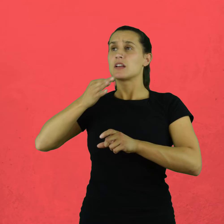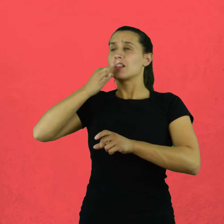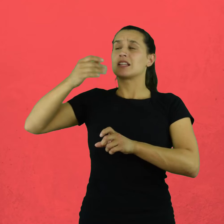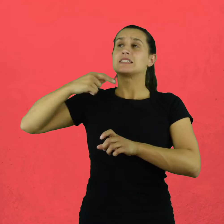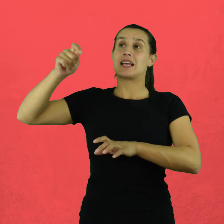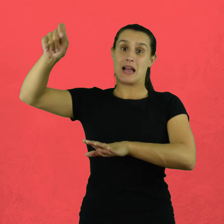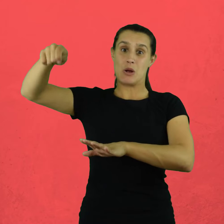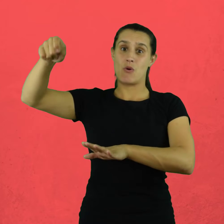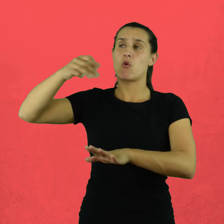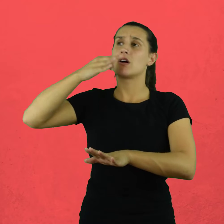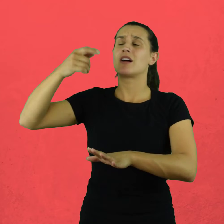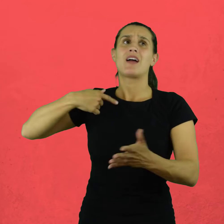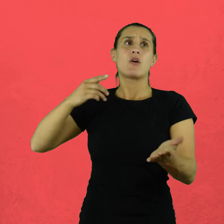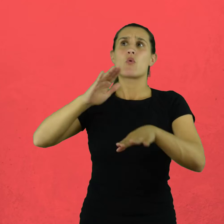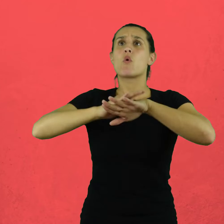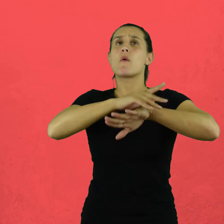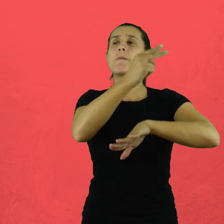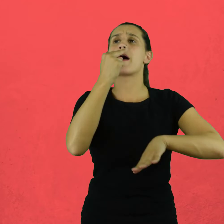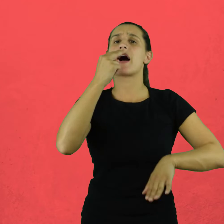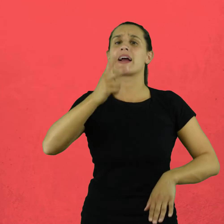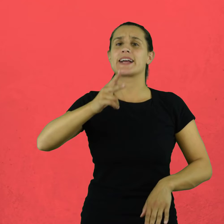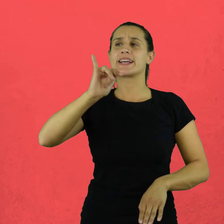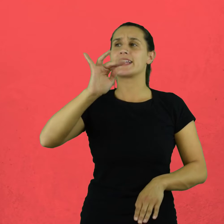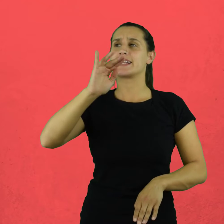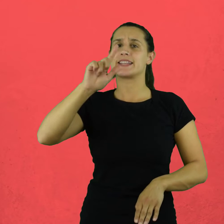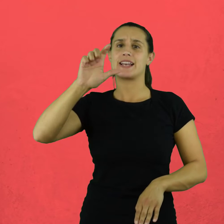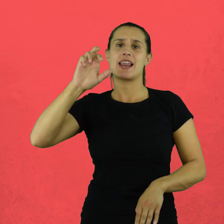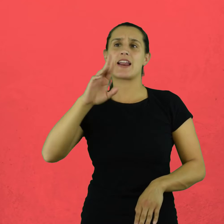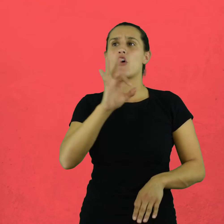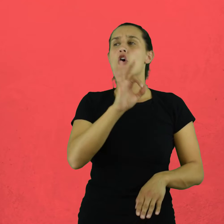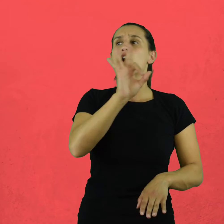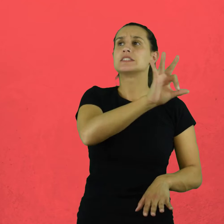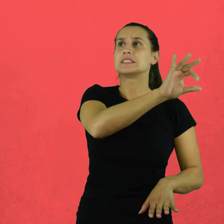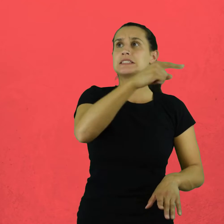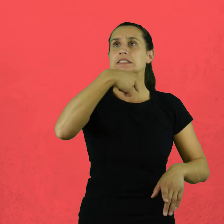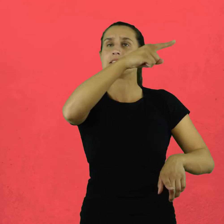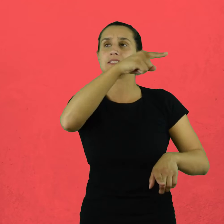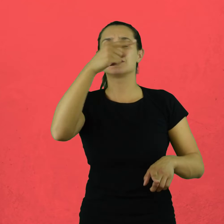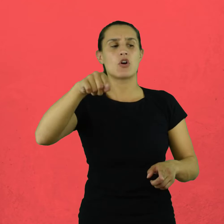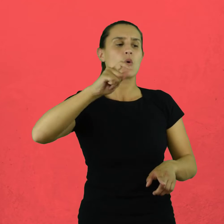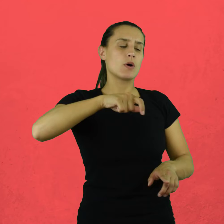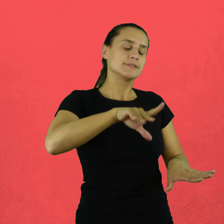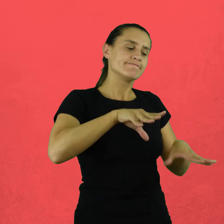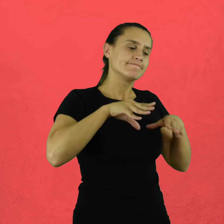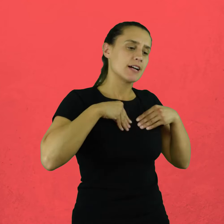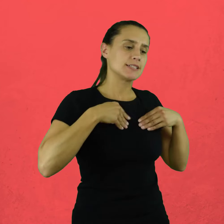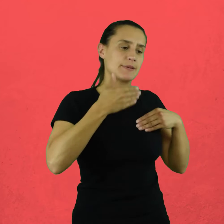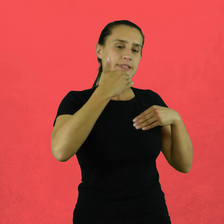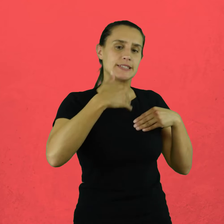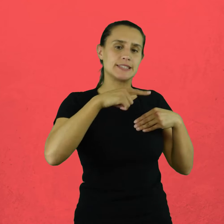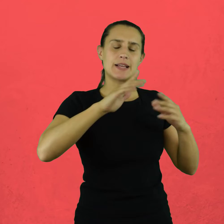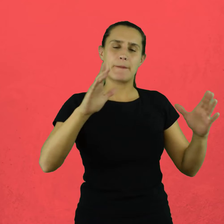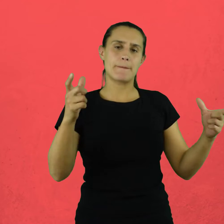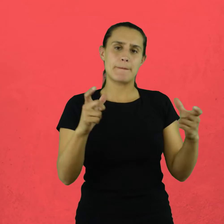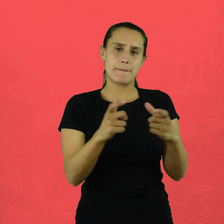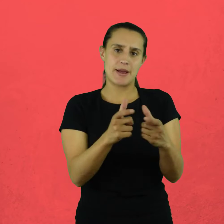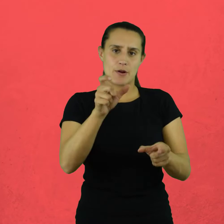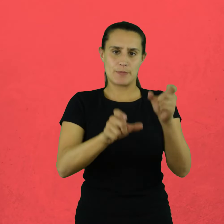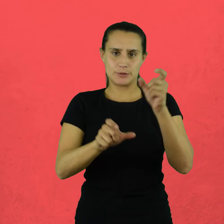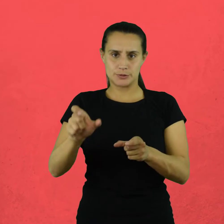ejército, se aceptó el relato de que habían sido víctimas de la locura de Hitler y de las SS, reduciendo así el número de culpables de crímenes